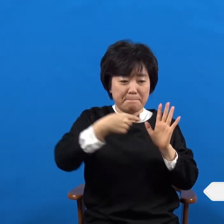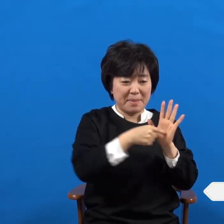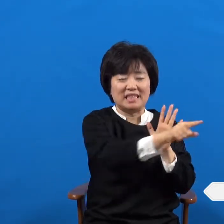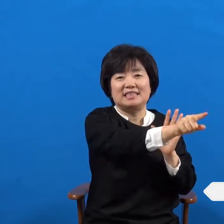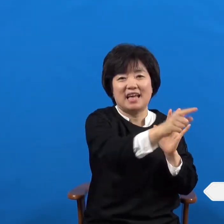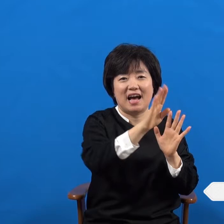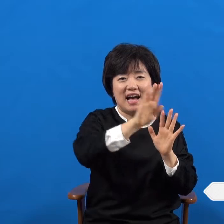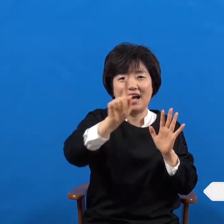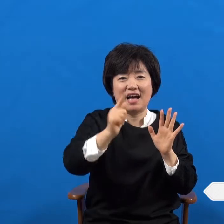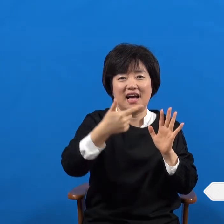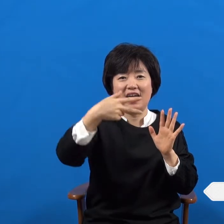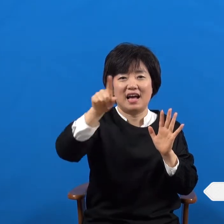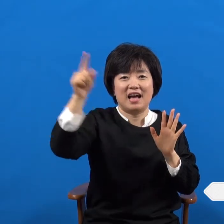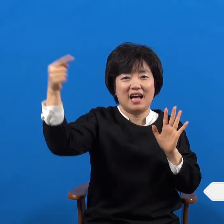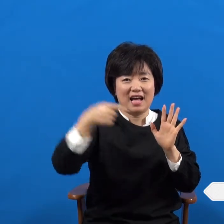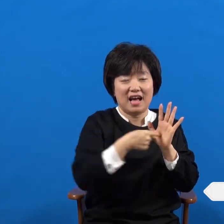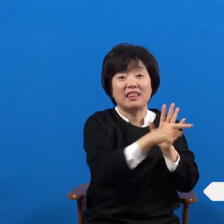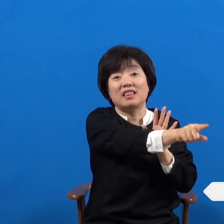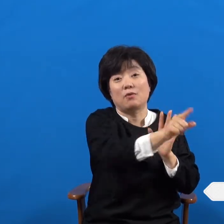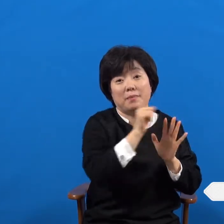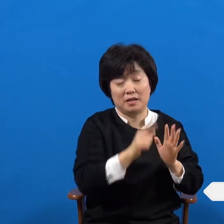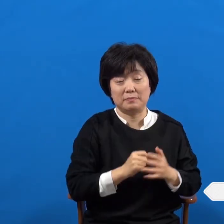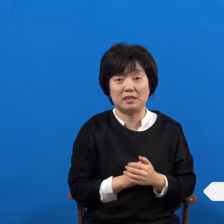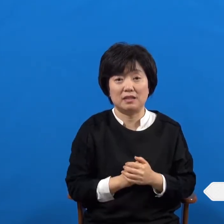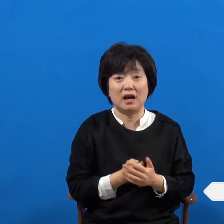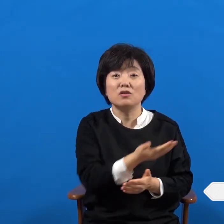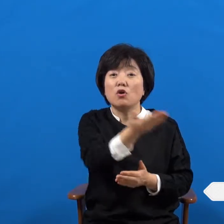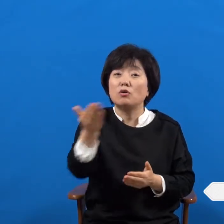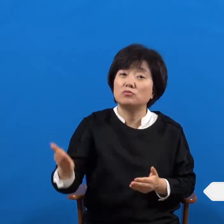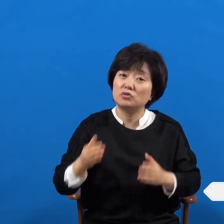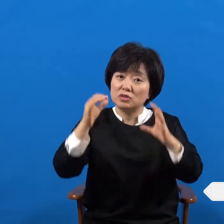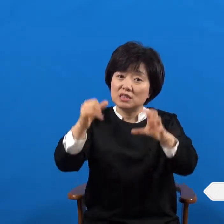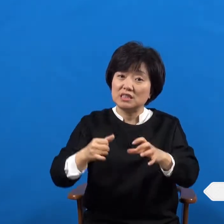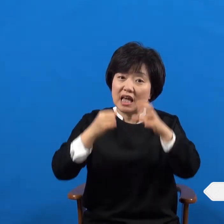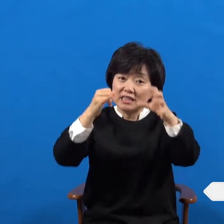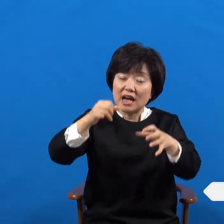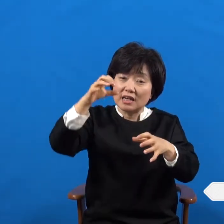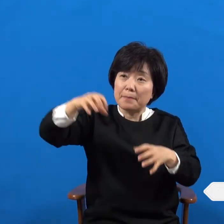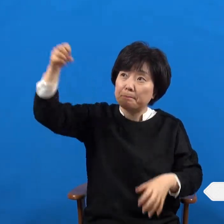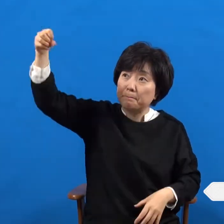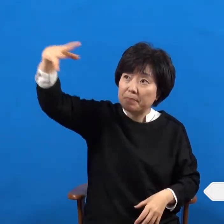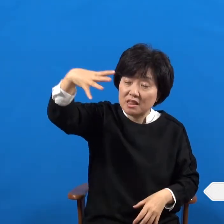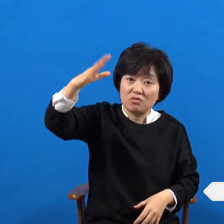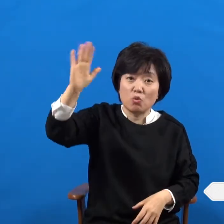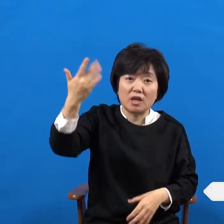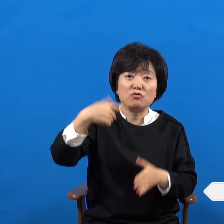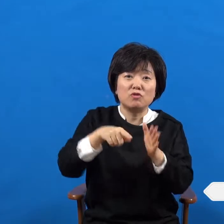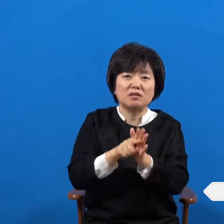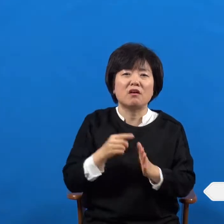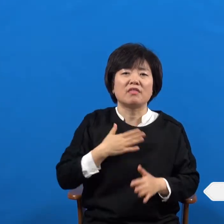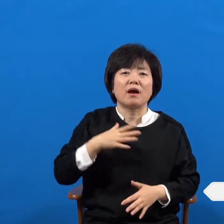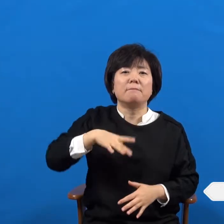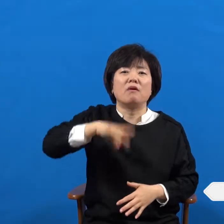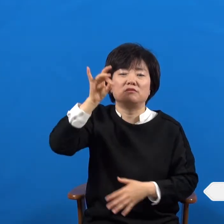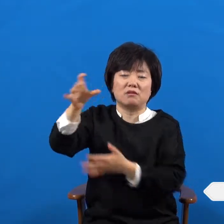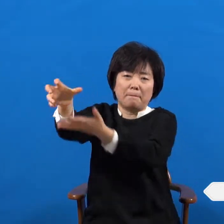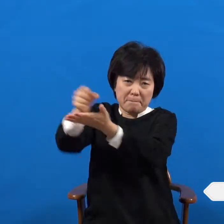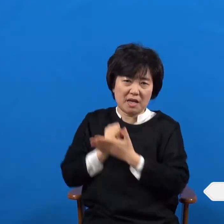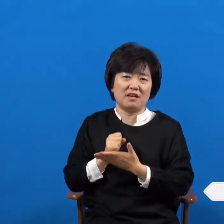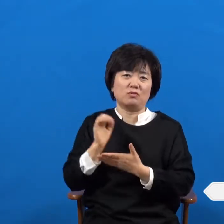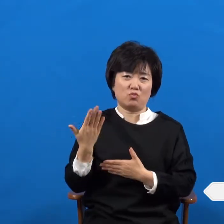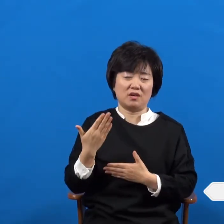여러분과 저에게 말씀합니다. 세상의 빛이 되기 위하여 먼저 우리가 빛을 받아야